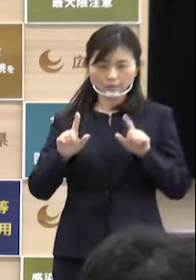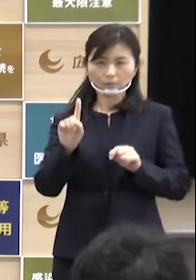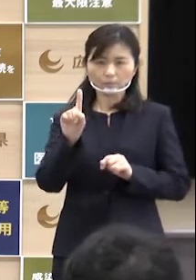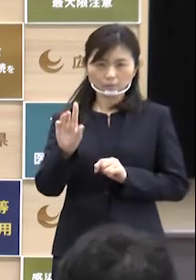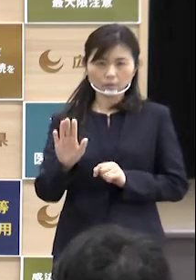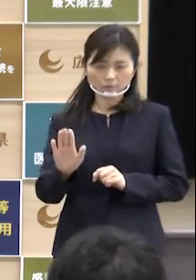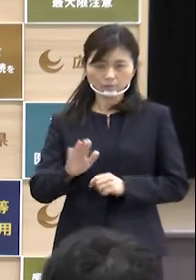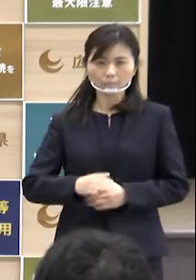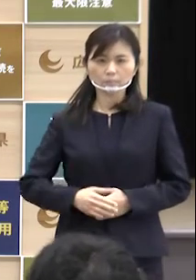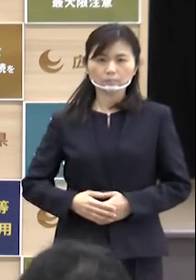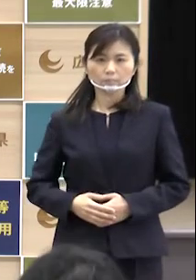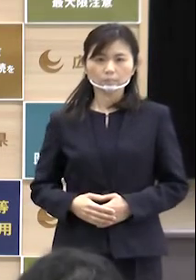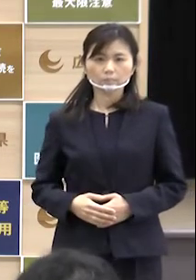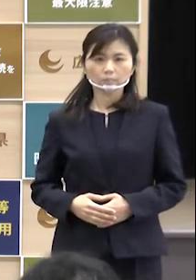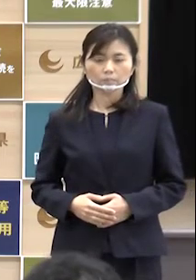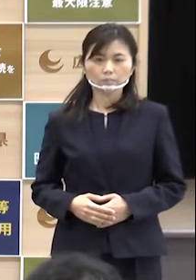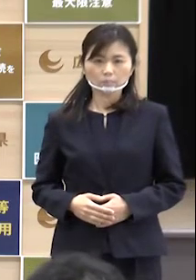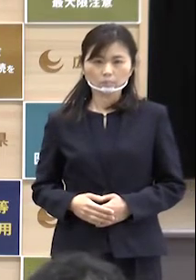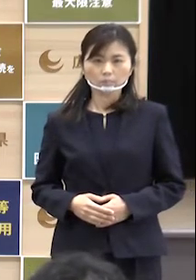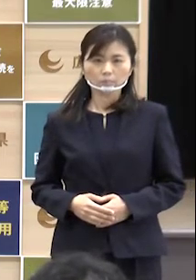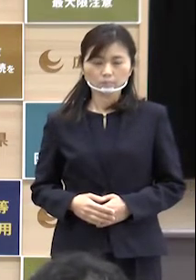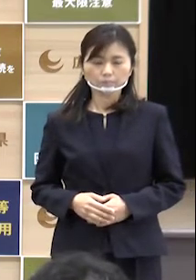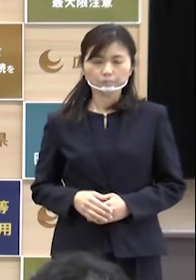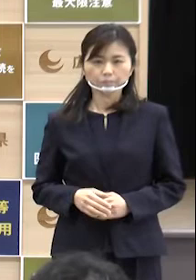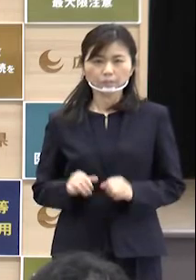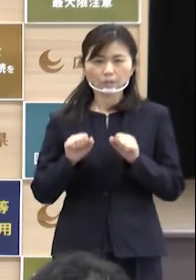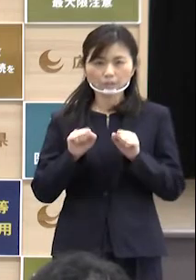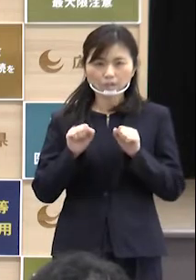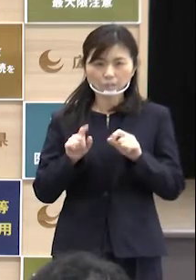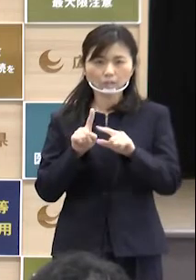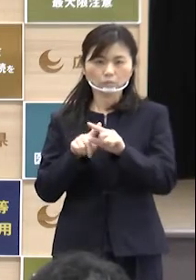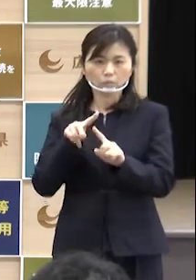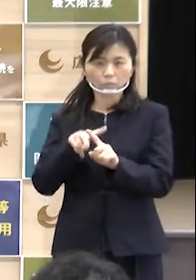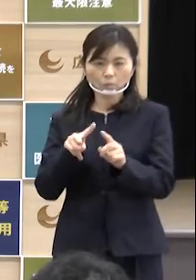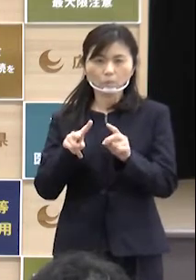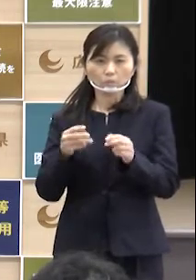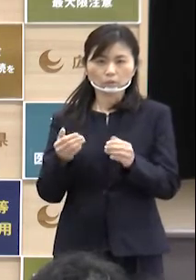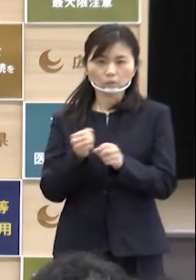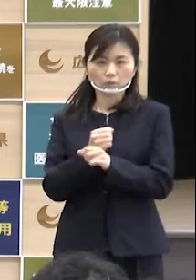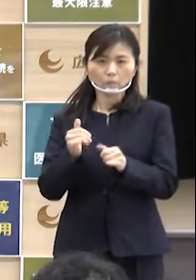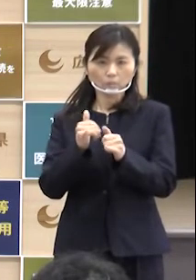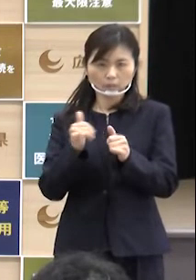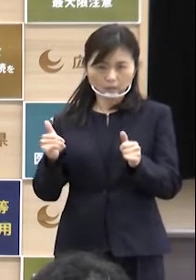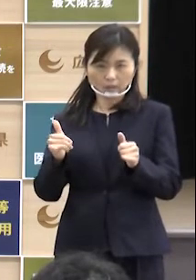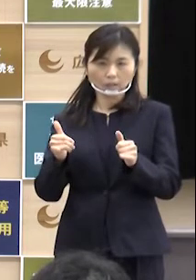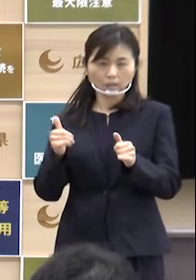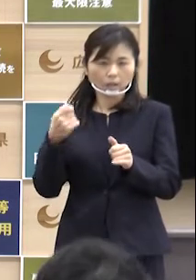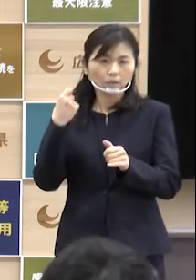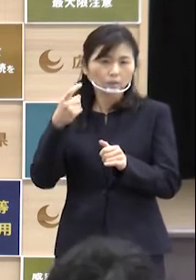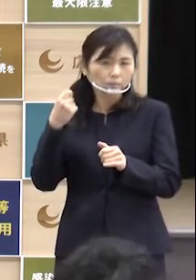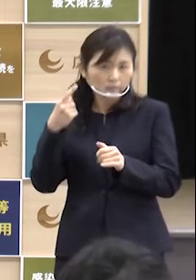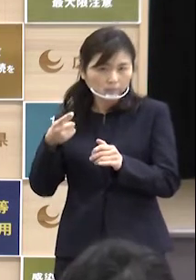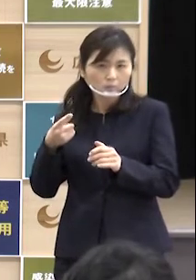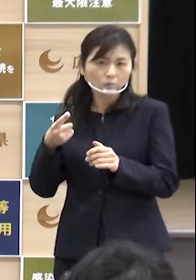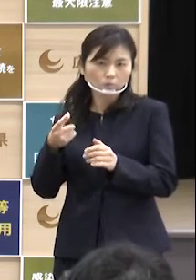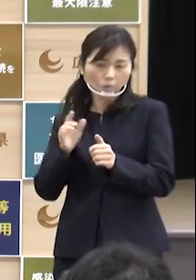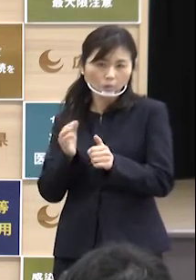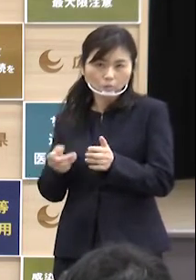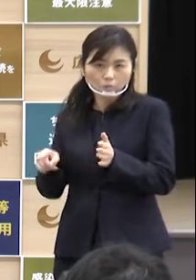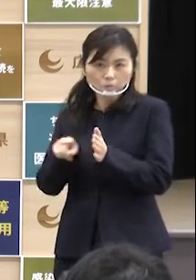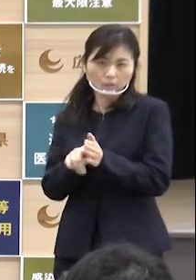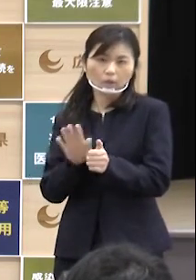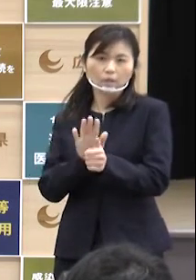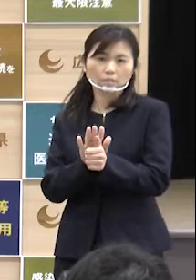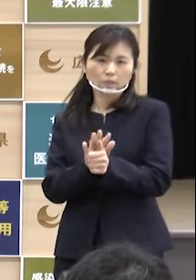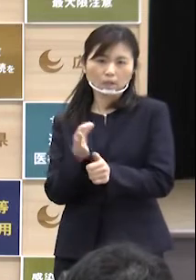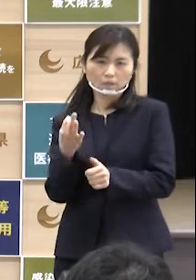件でございます。頑張る中小事業者決議支援金にかかる追加支援についてであります。現在広